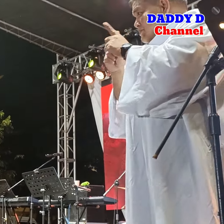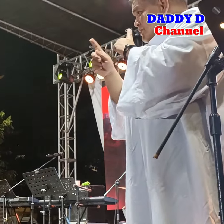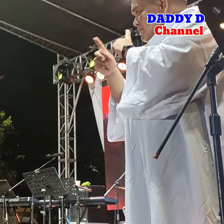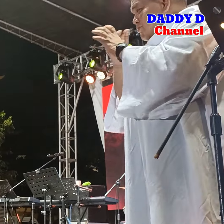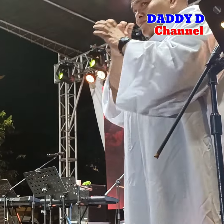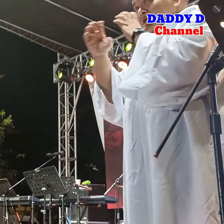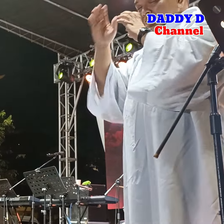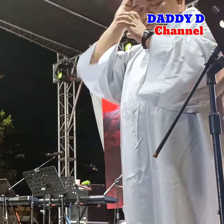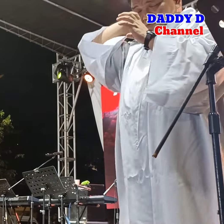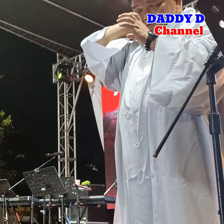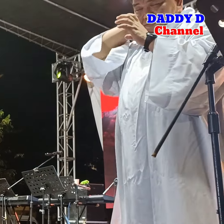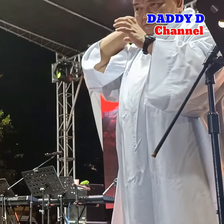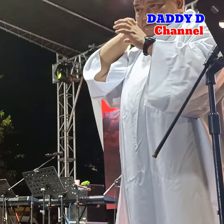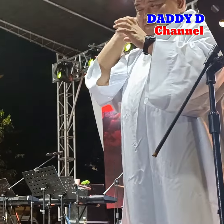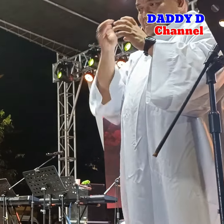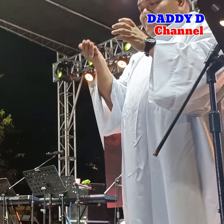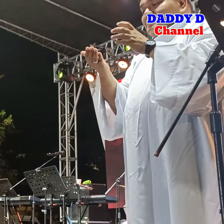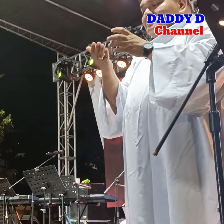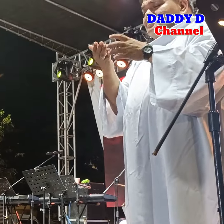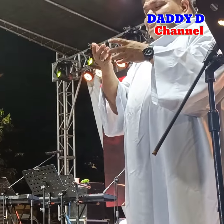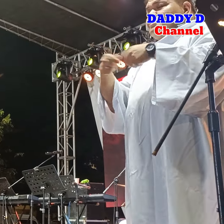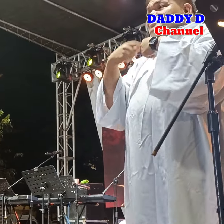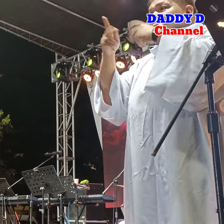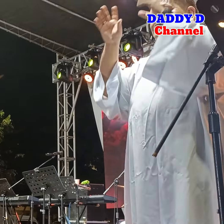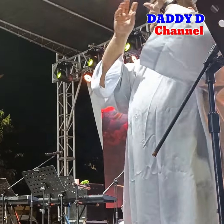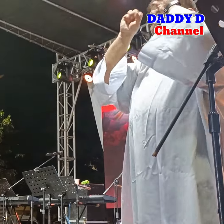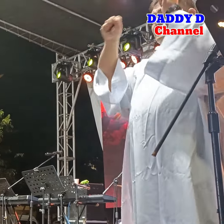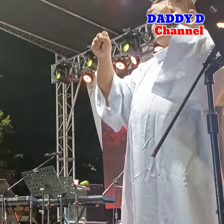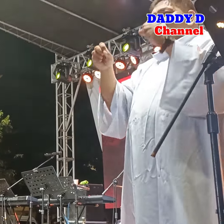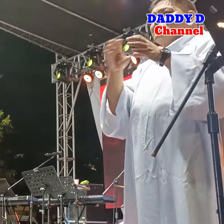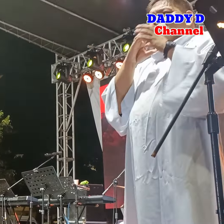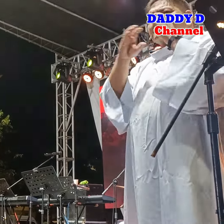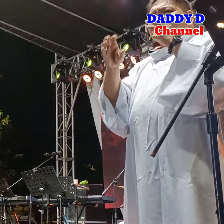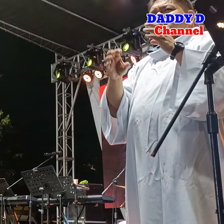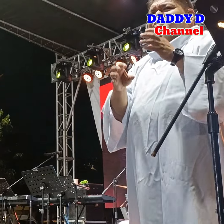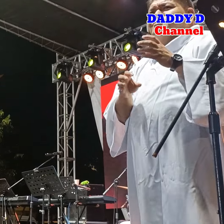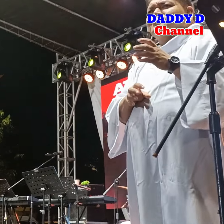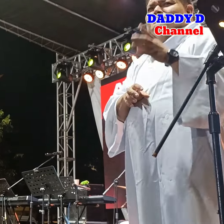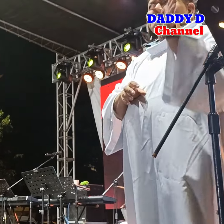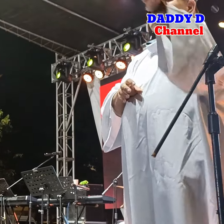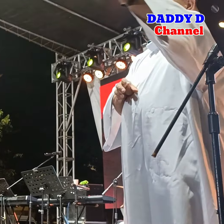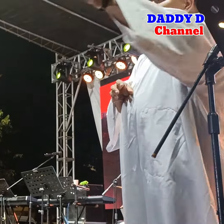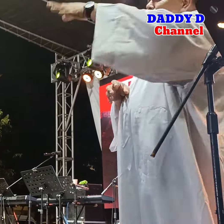taong bayan. Pero wala sa habit ng Pangulong ito na kausapin tayo.